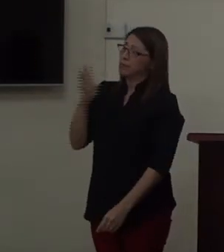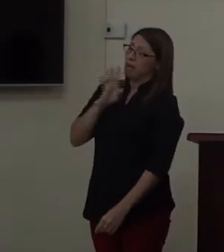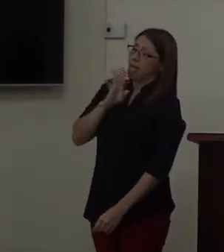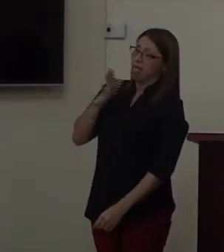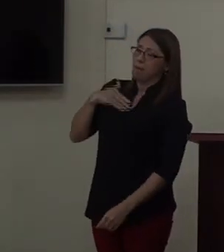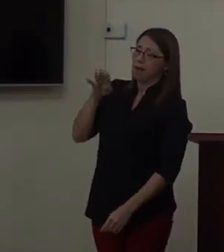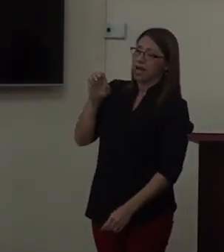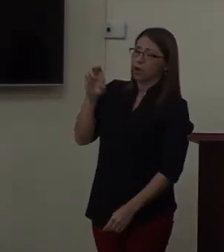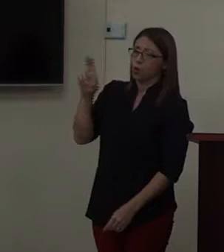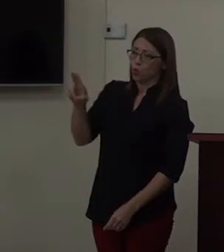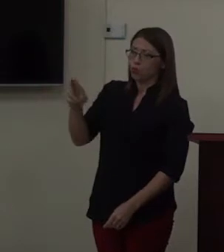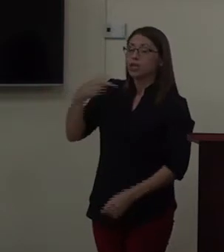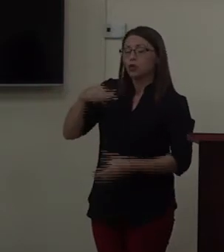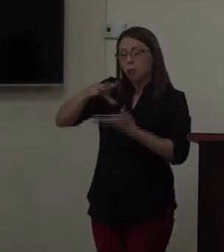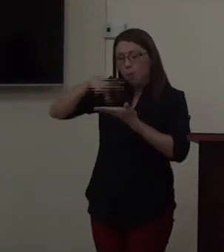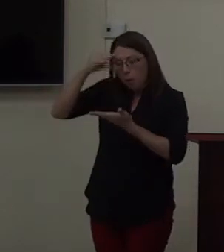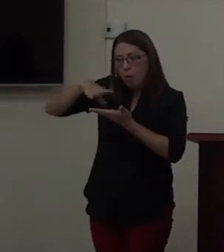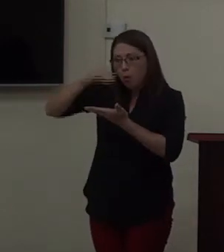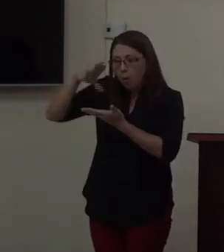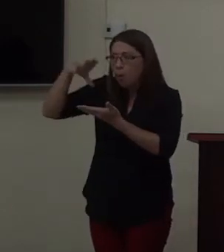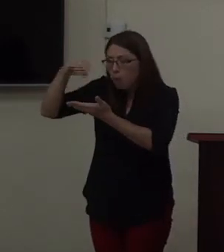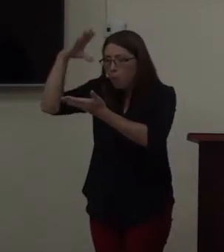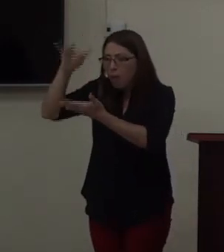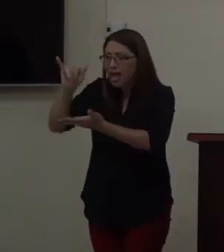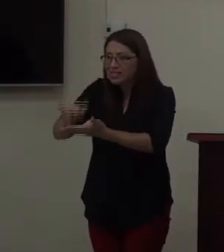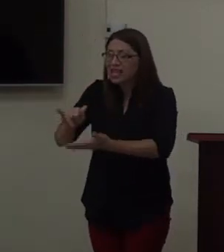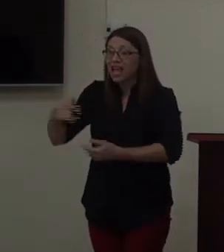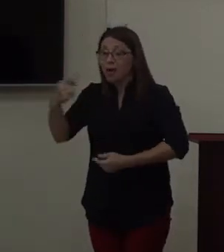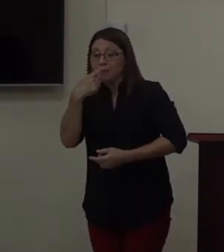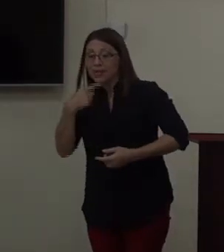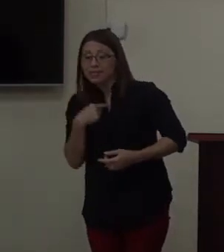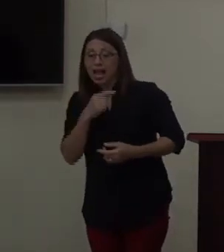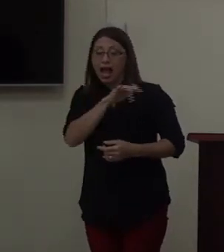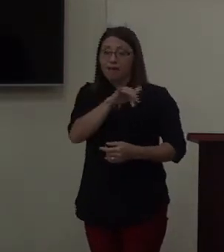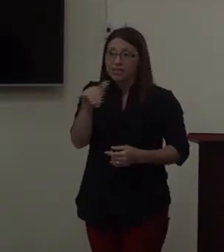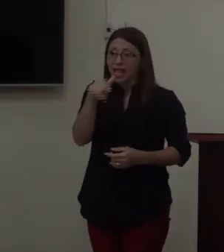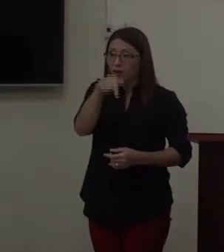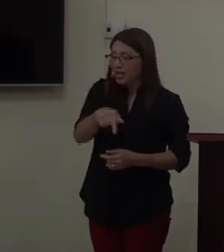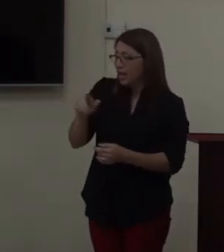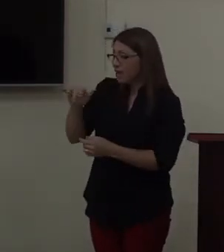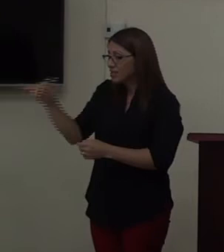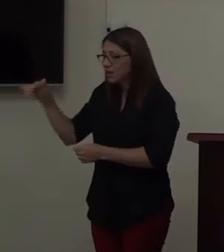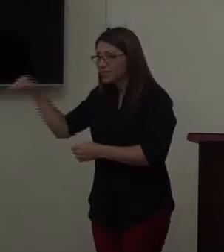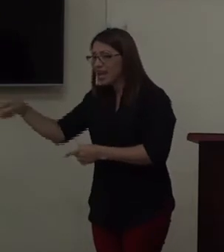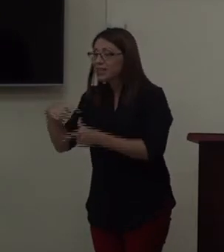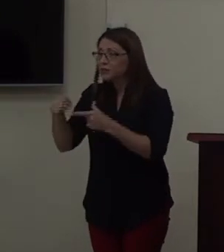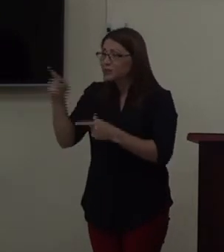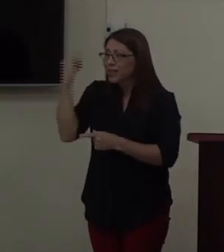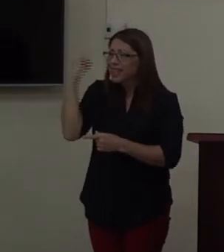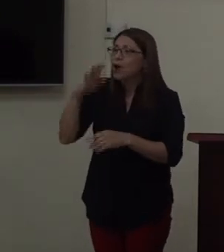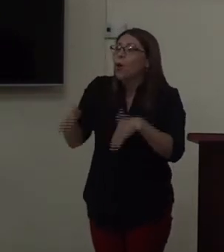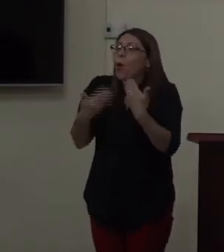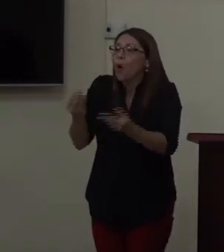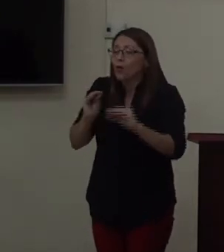y venía yo aprendiendo así, o sea, en malejo, y a mí me decían que el abecedario aquí, abecedario allá, me da una idea, ¿verdad? Un poco de cómo se daba la clase,